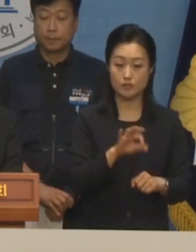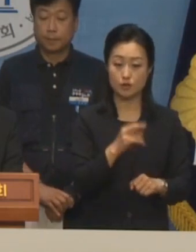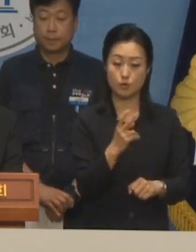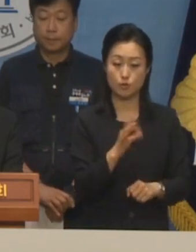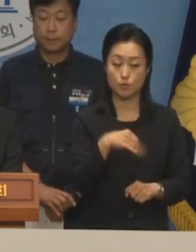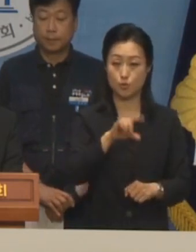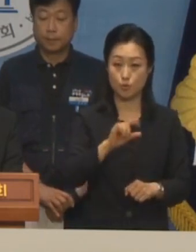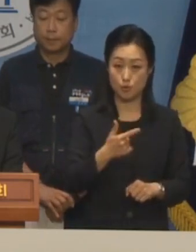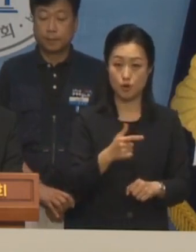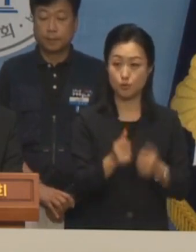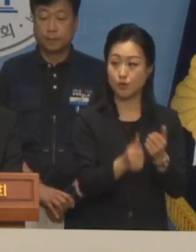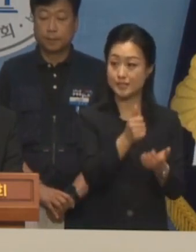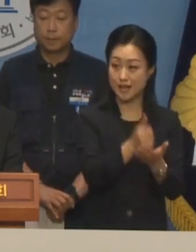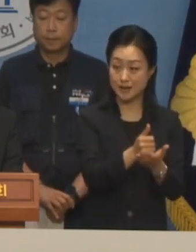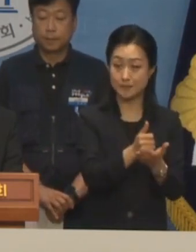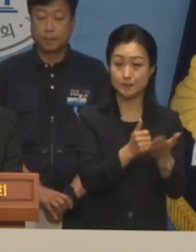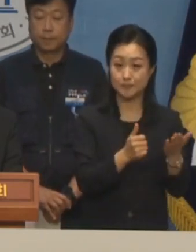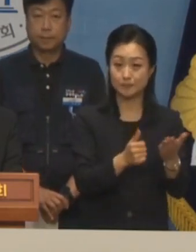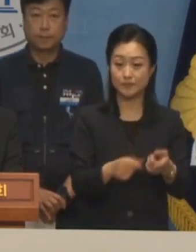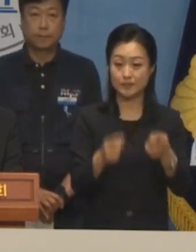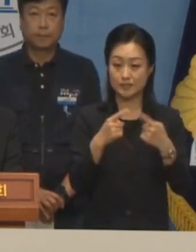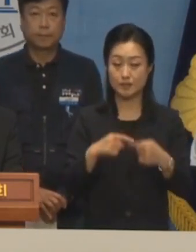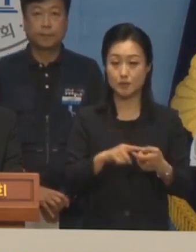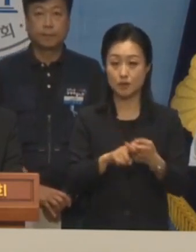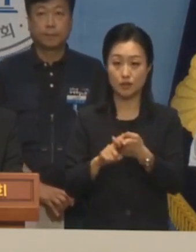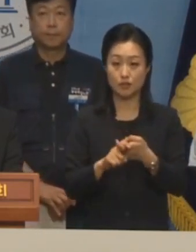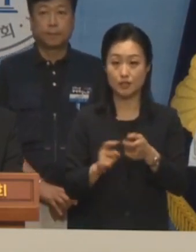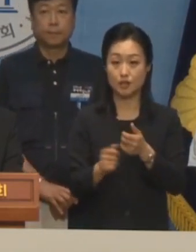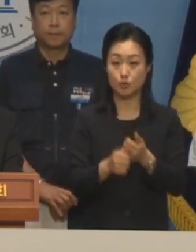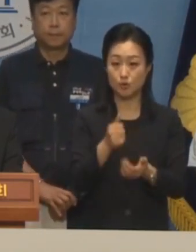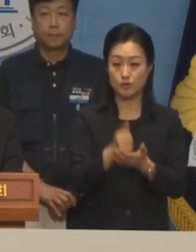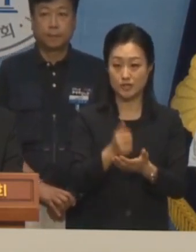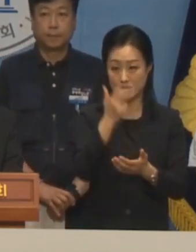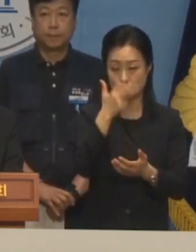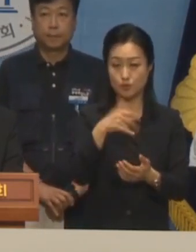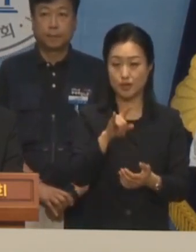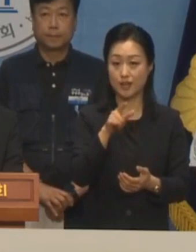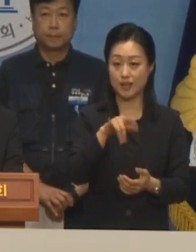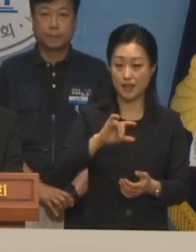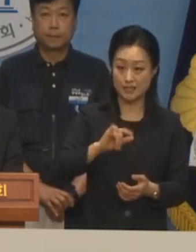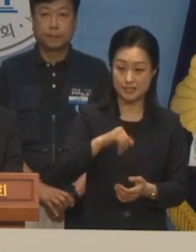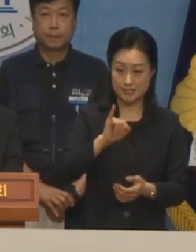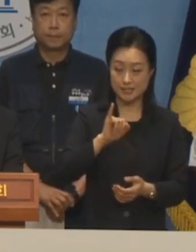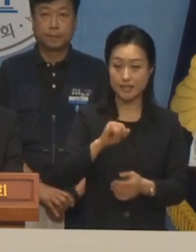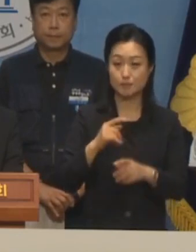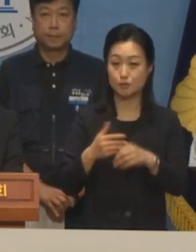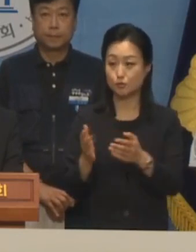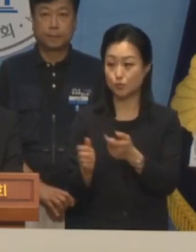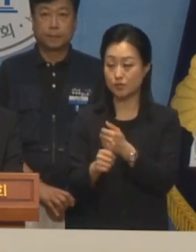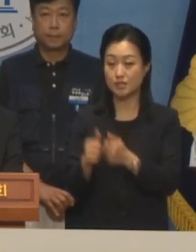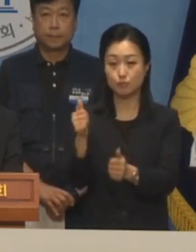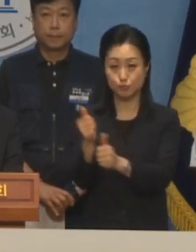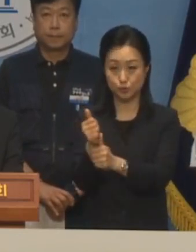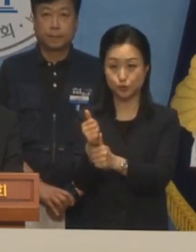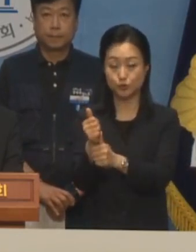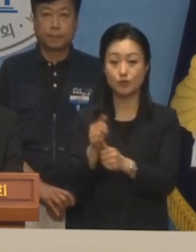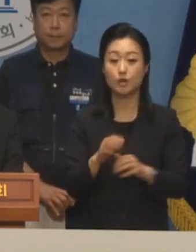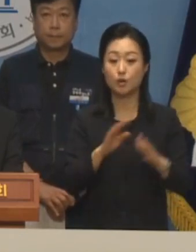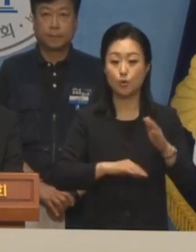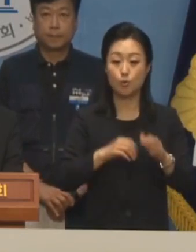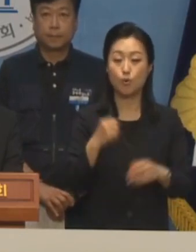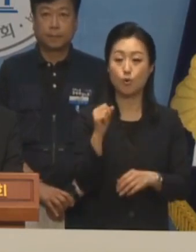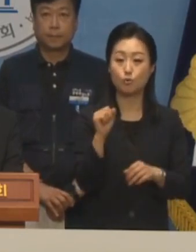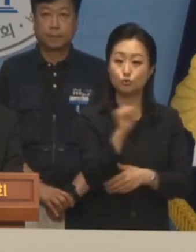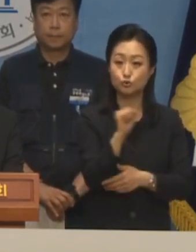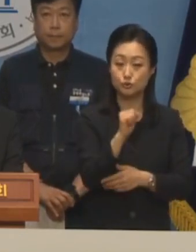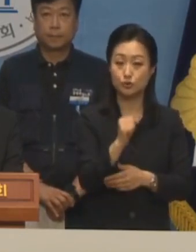정용건 공동집행위원장님, 그리고 참여연대 사회복지위원회 최혜지 위원장님, 민주노총 이태한 수석부위원장님,